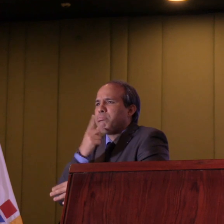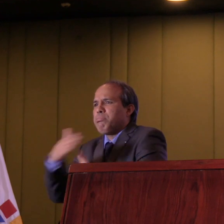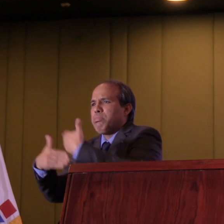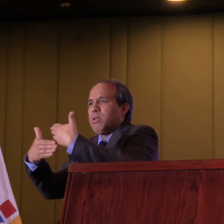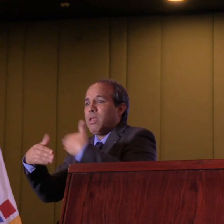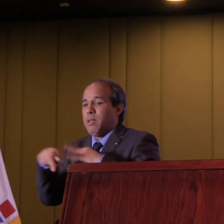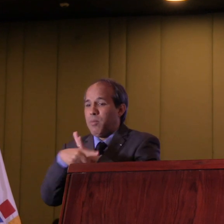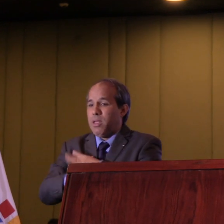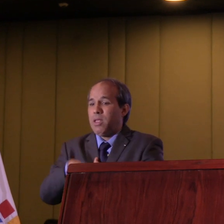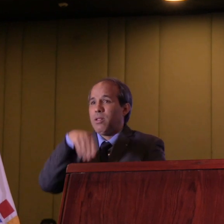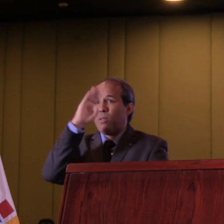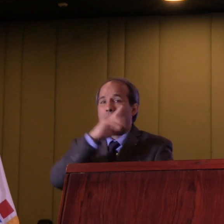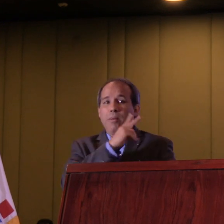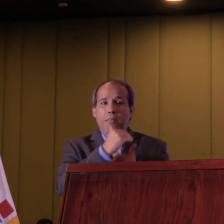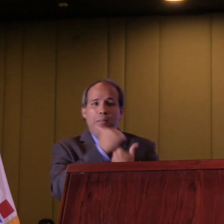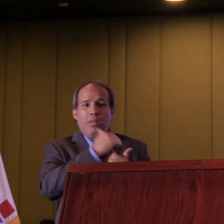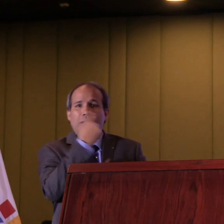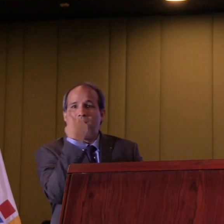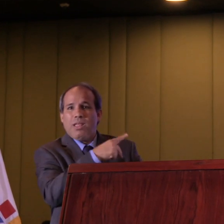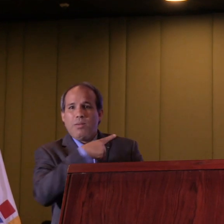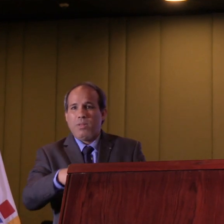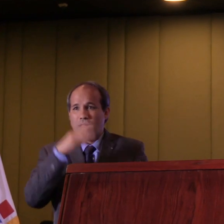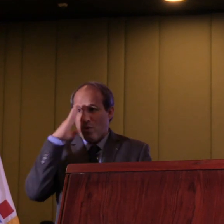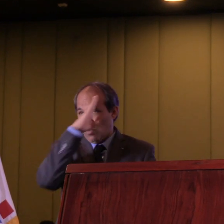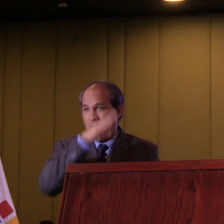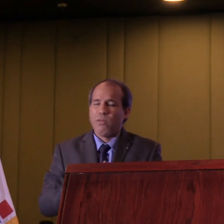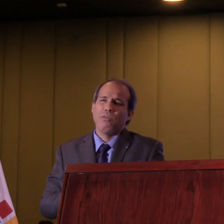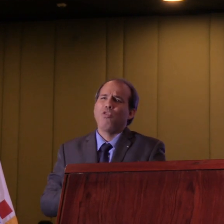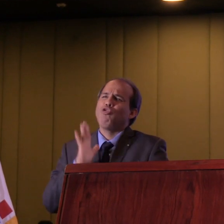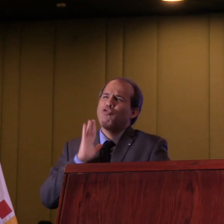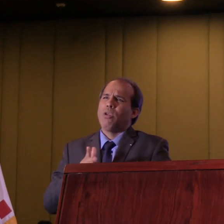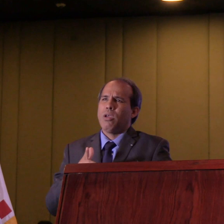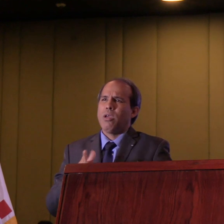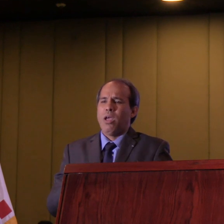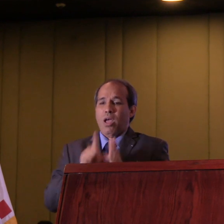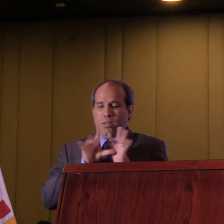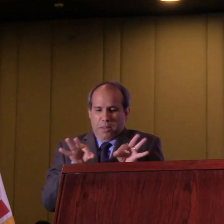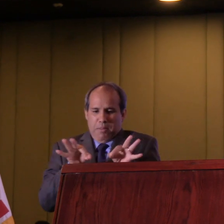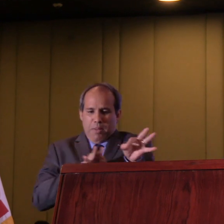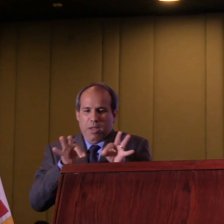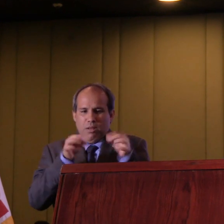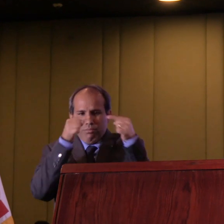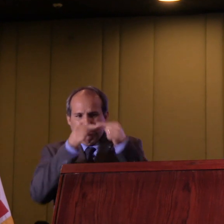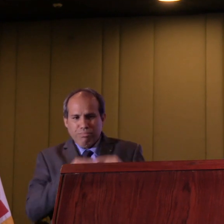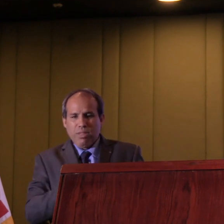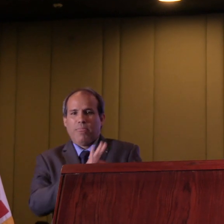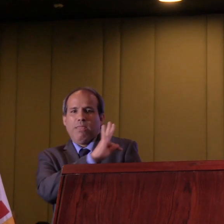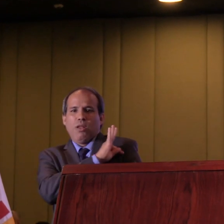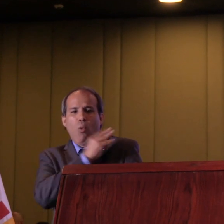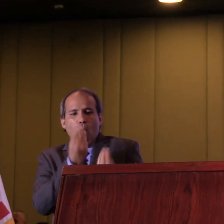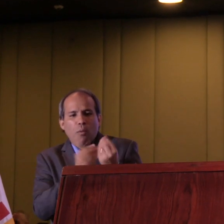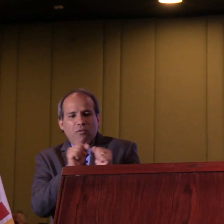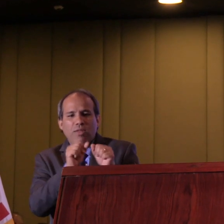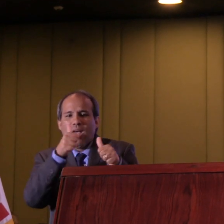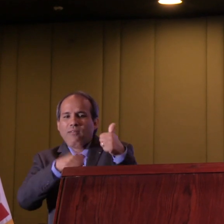sob sua orientação, senhor presidente, temos nos preparado tecnicamente para essa